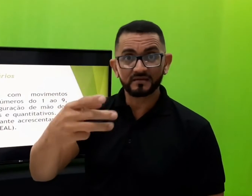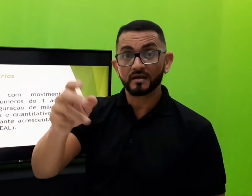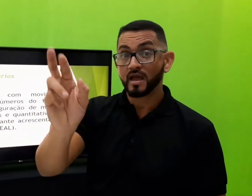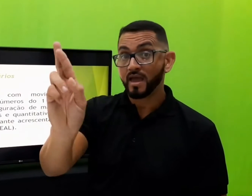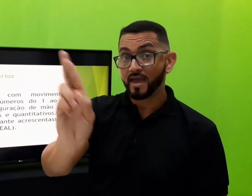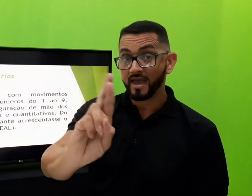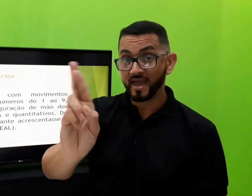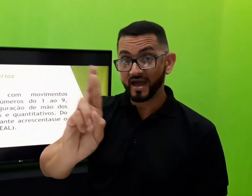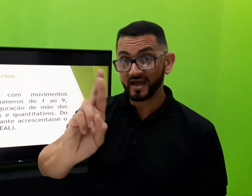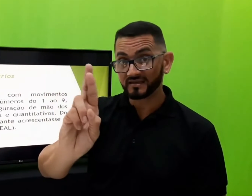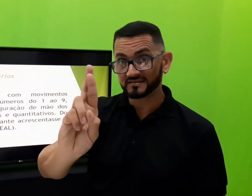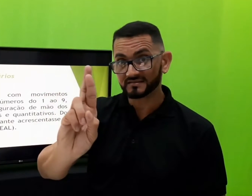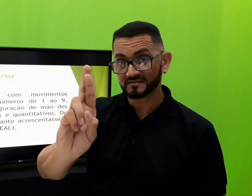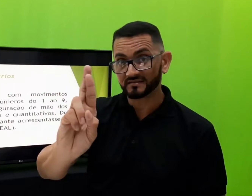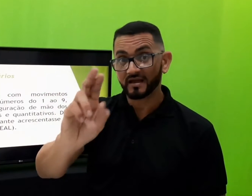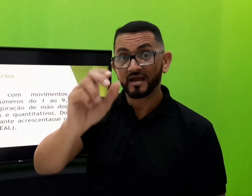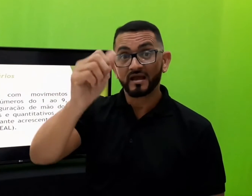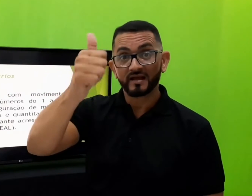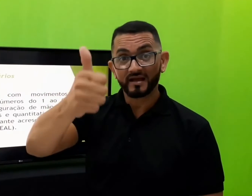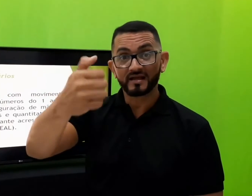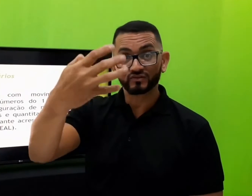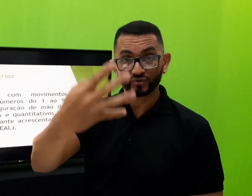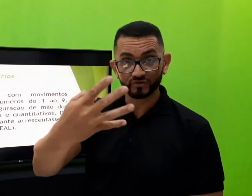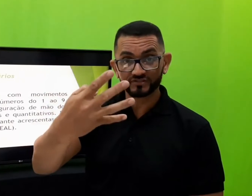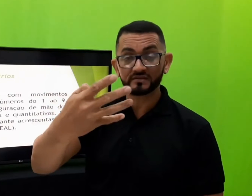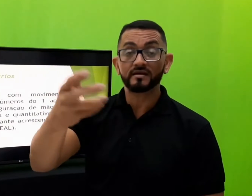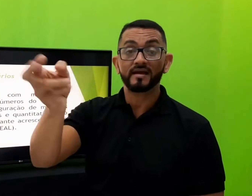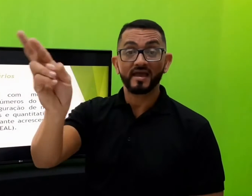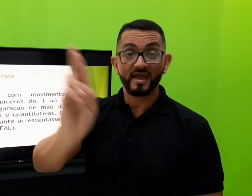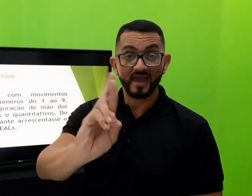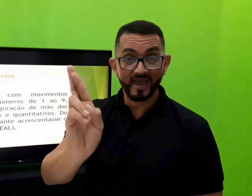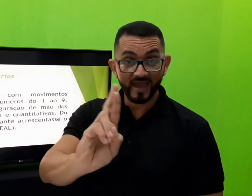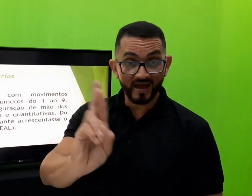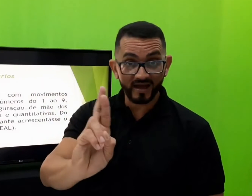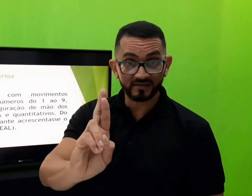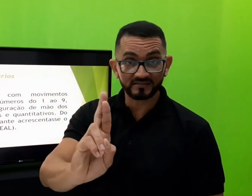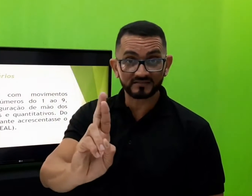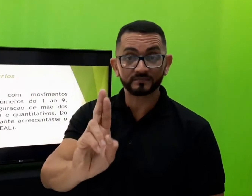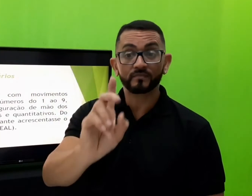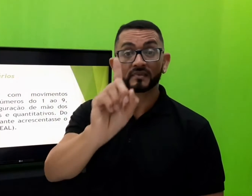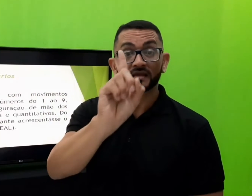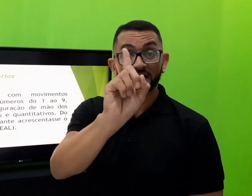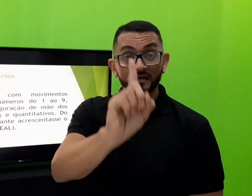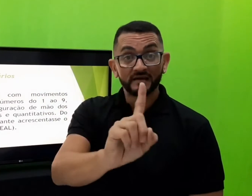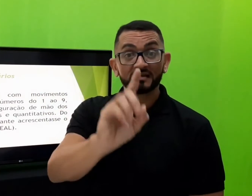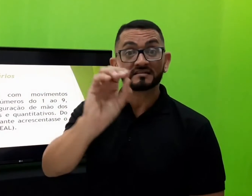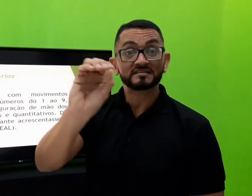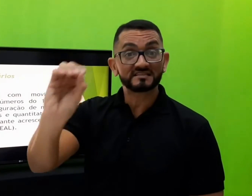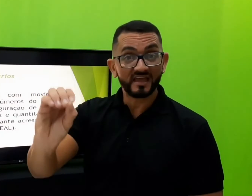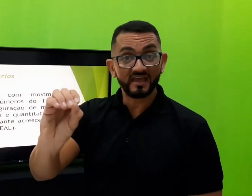13 reais, 14 reais,